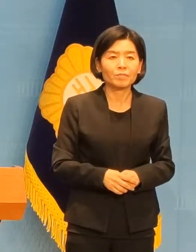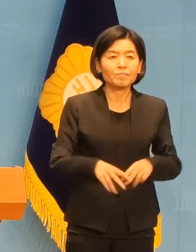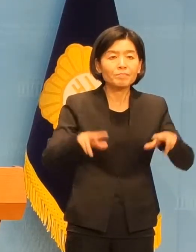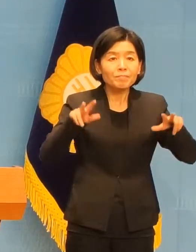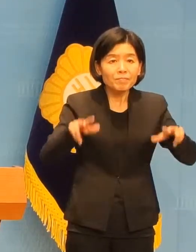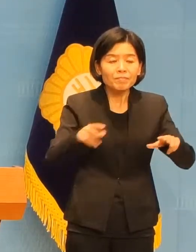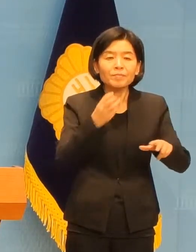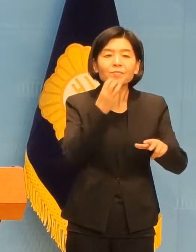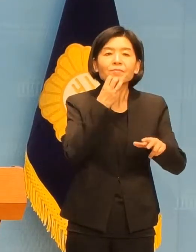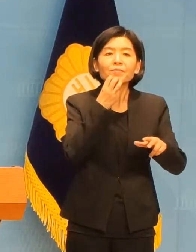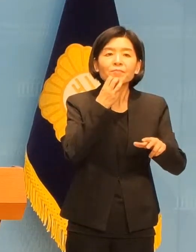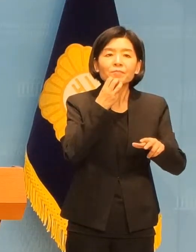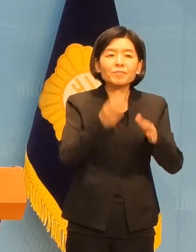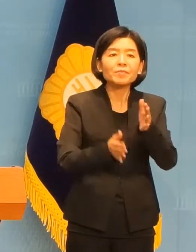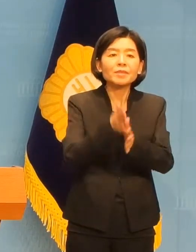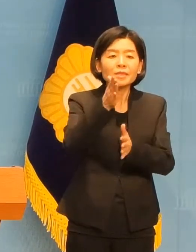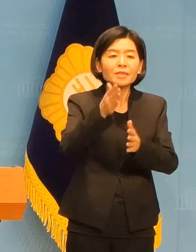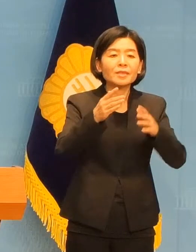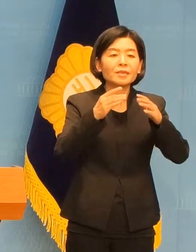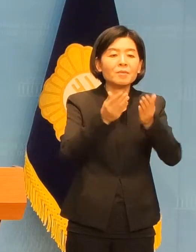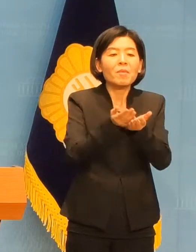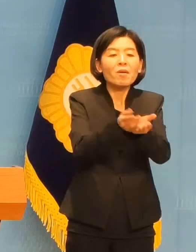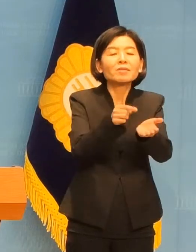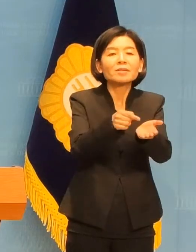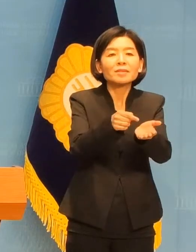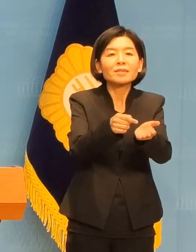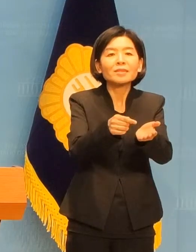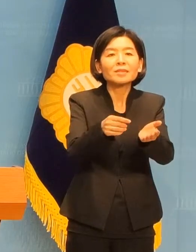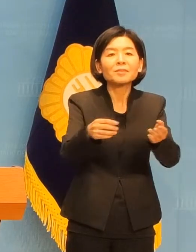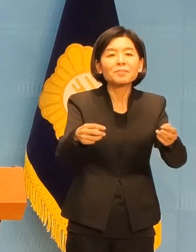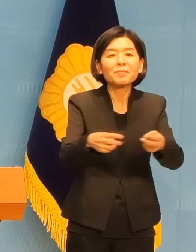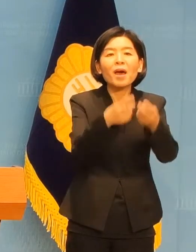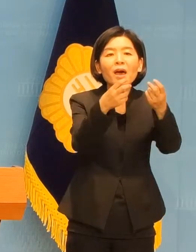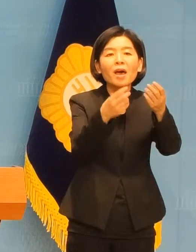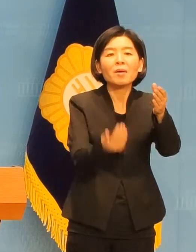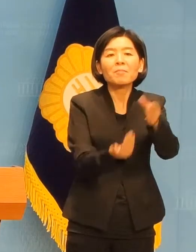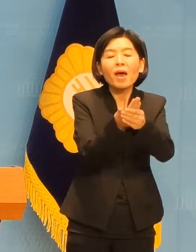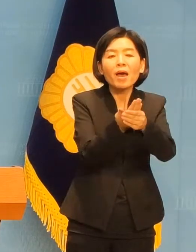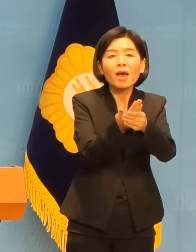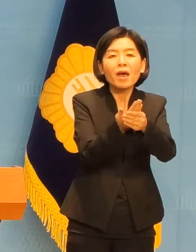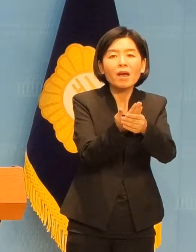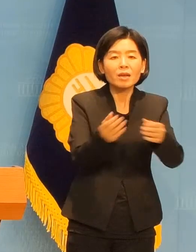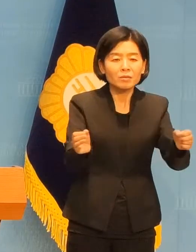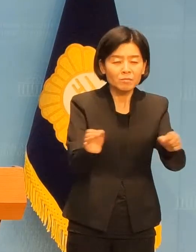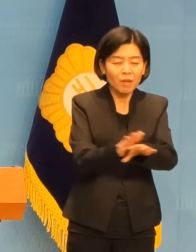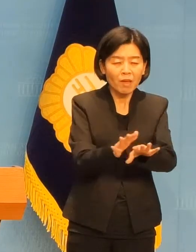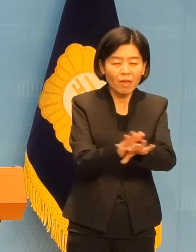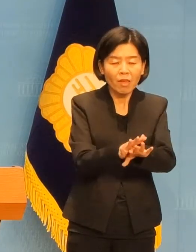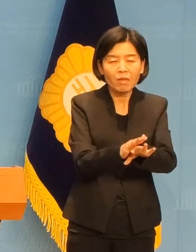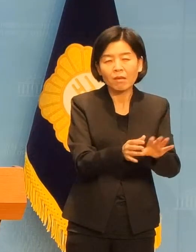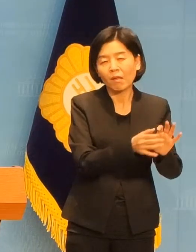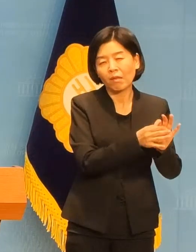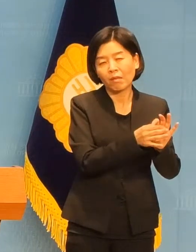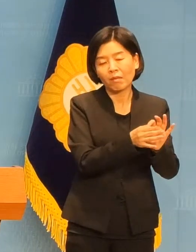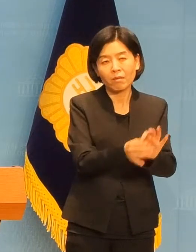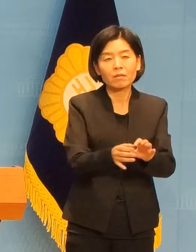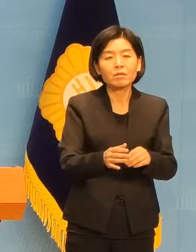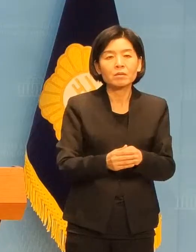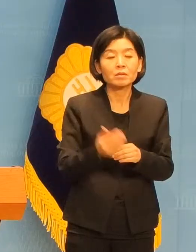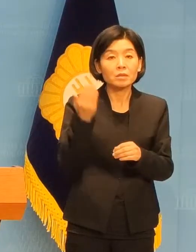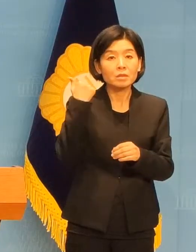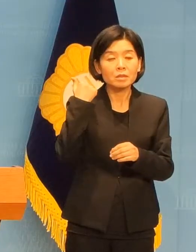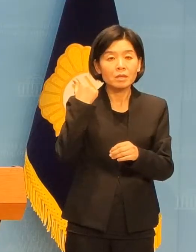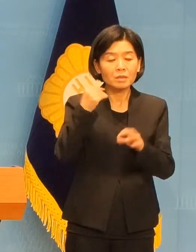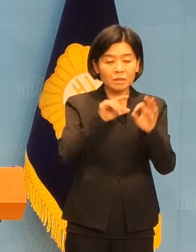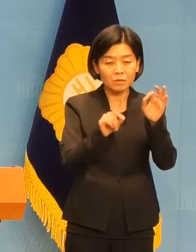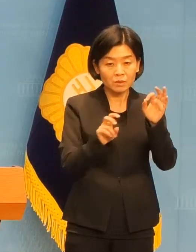지금까지 서울시의 한강버스 사고 은폐는 교묘한 방식으로 계속되어 왔습니다. 지난 20일